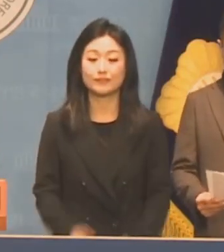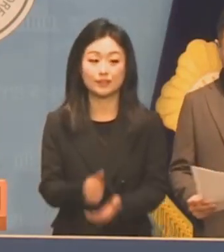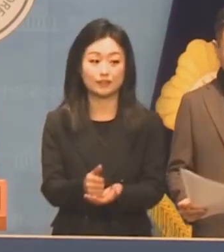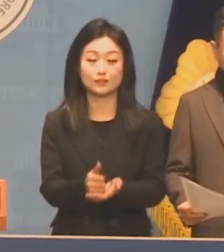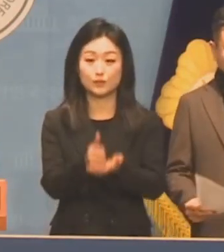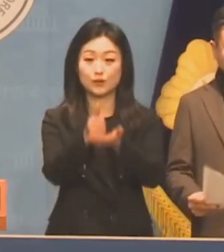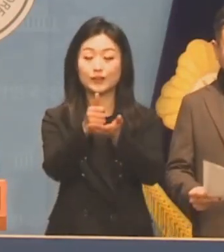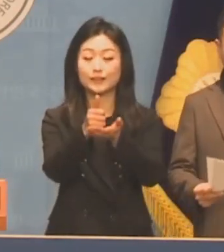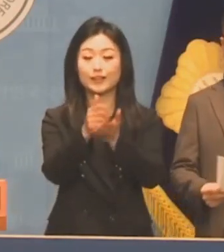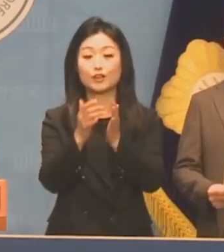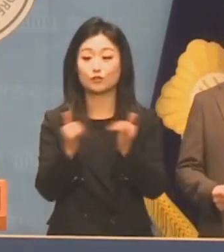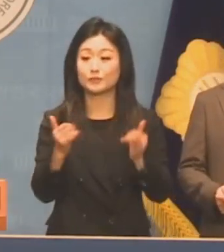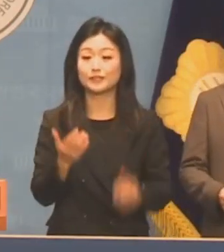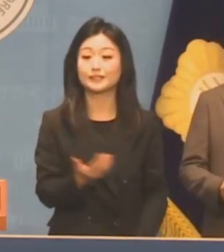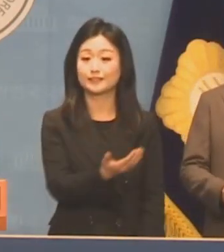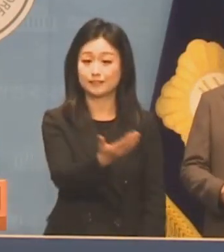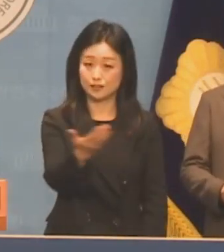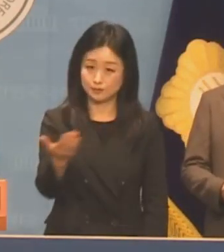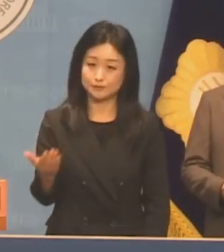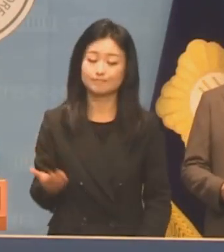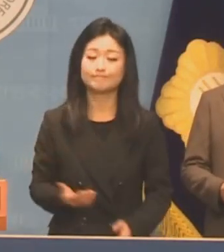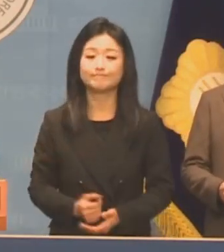존경하는 국민 여러분,